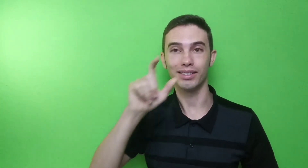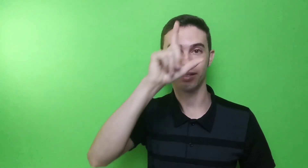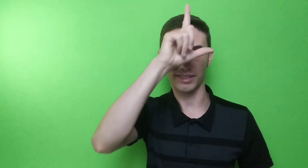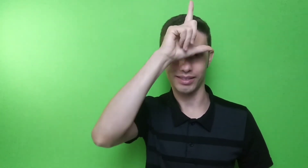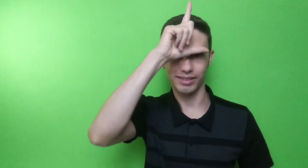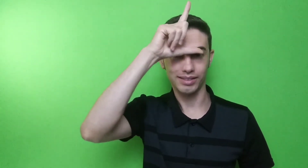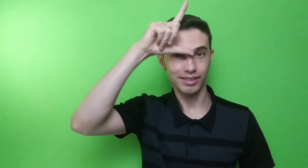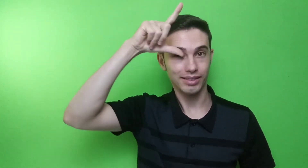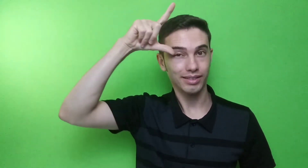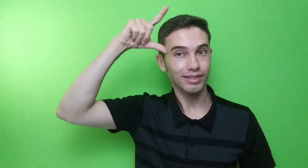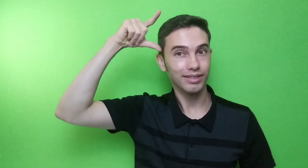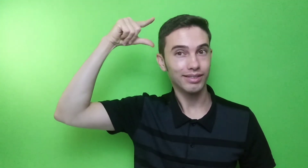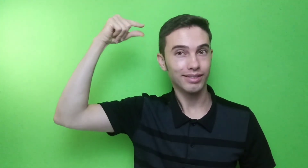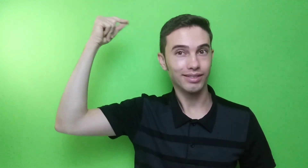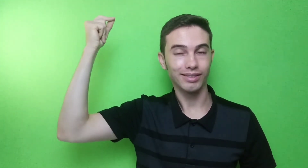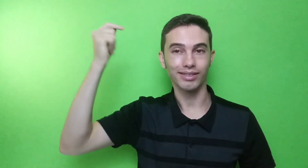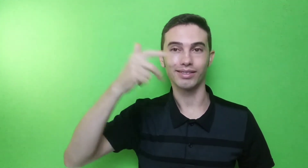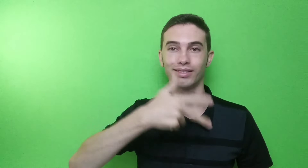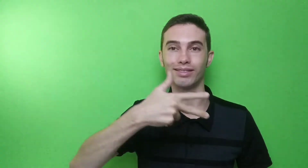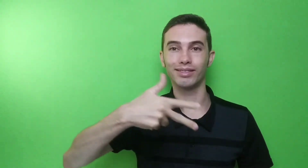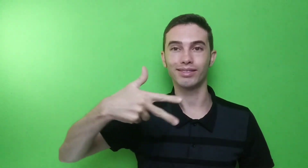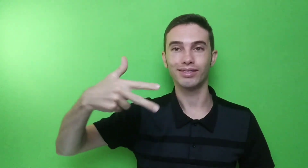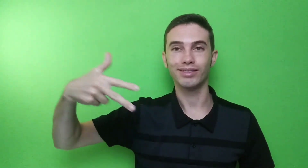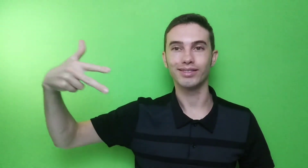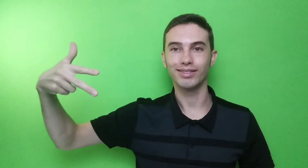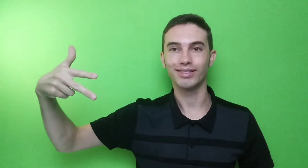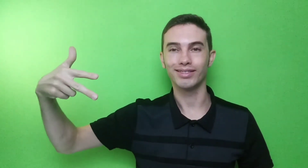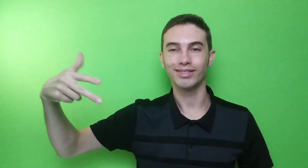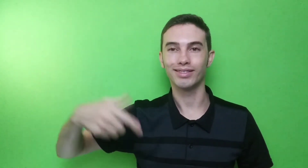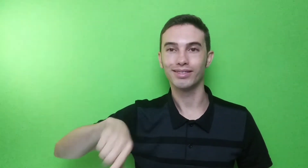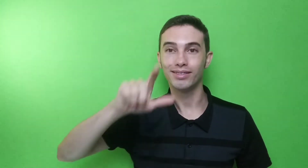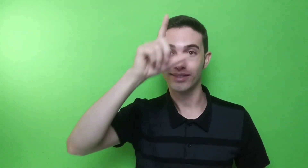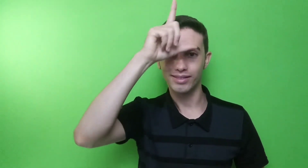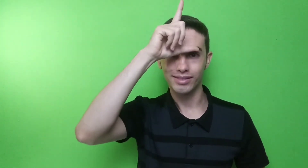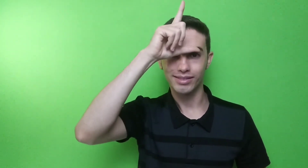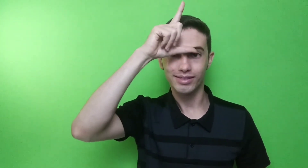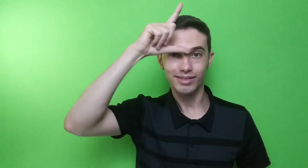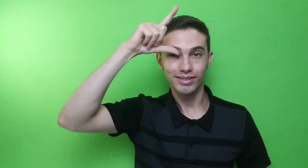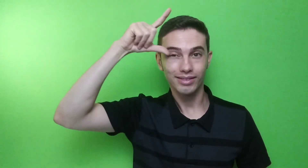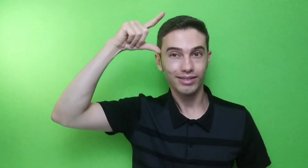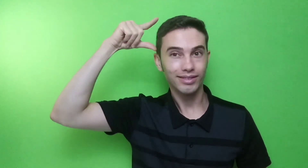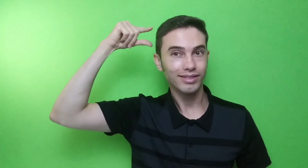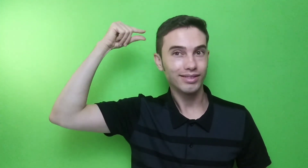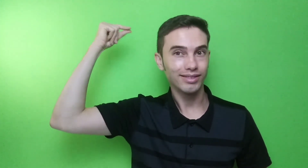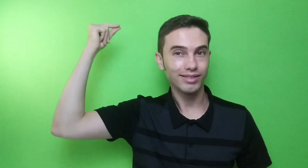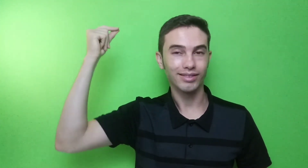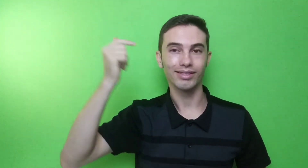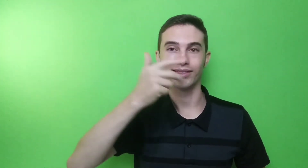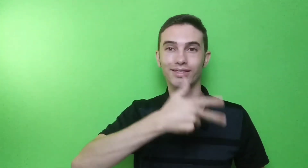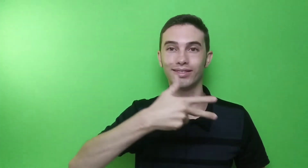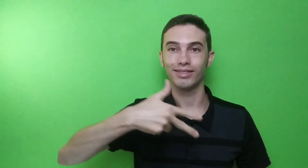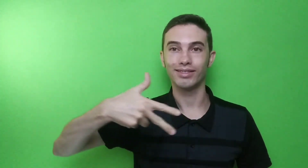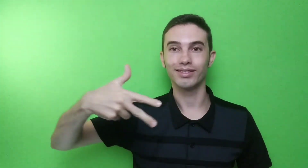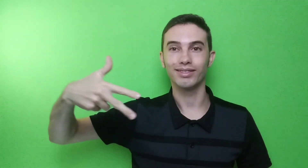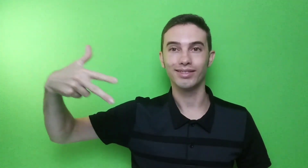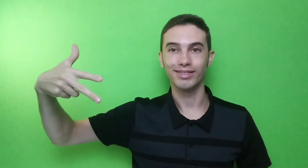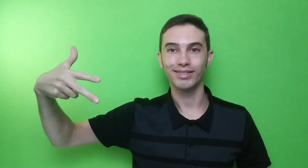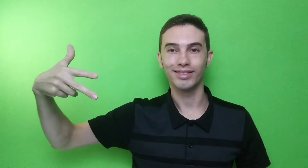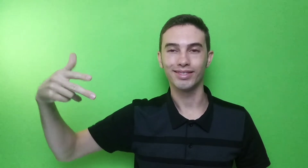você fará primeiro a pena na cabeça e depois ele voando, a pena na cabeça e ele voando.